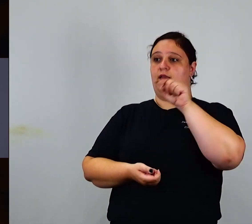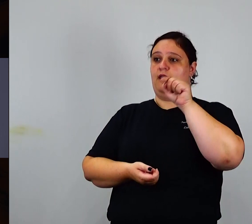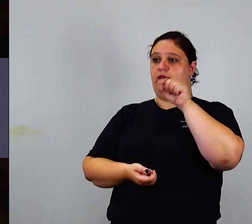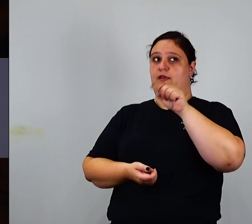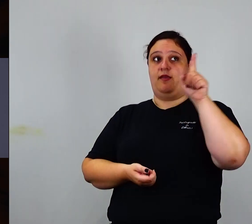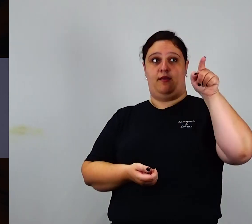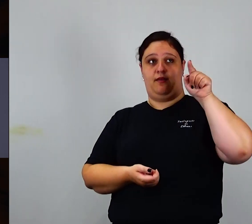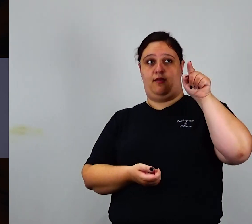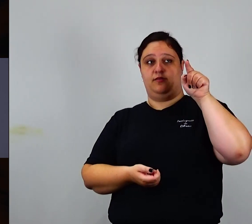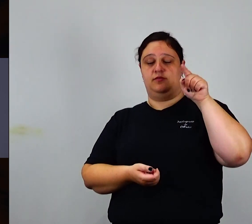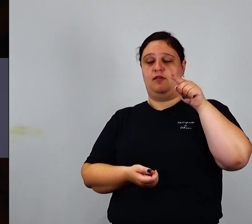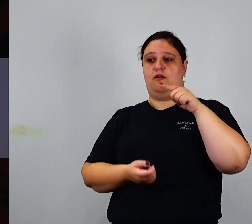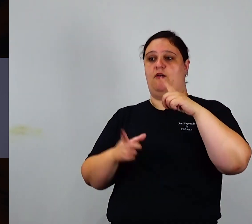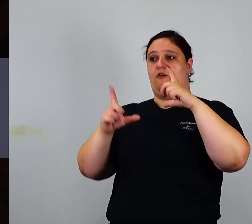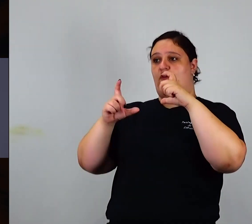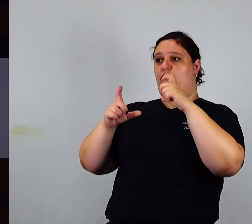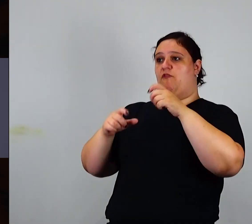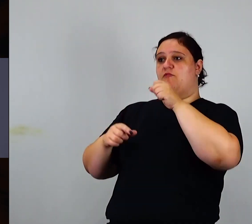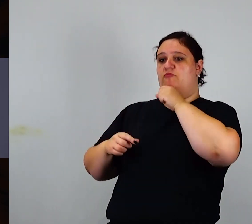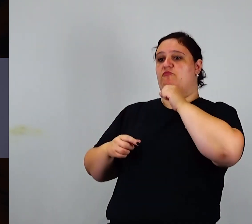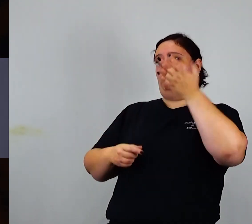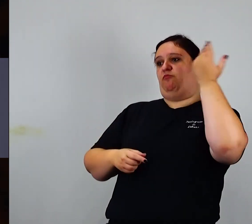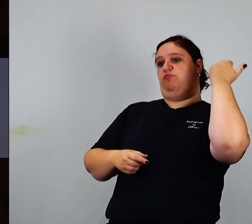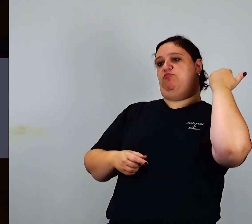foto antiga.